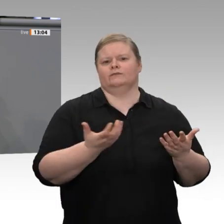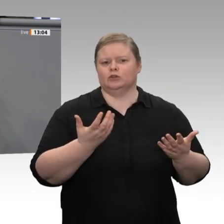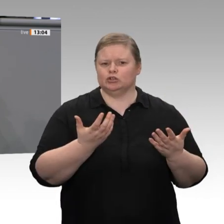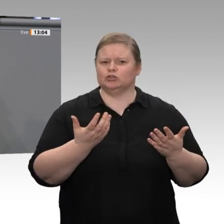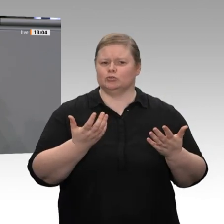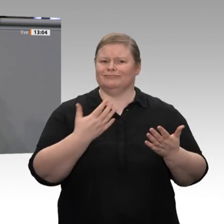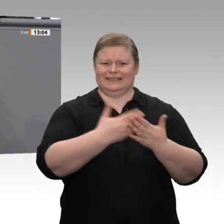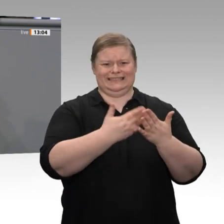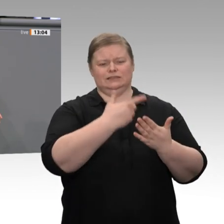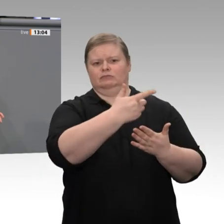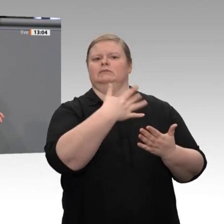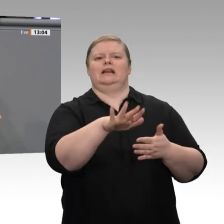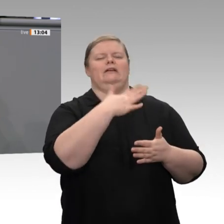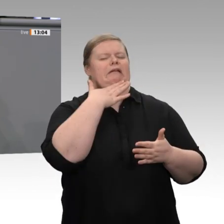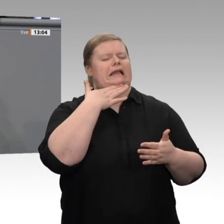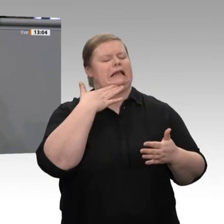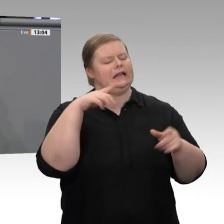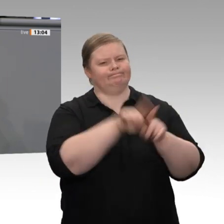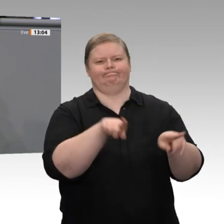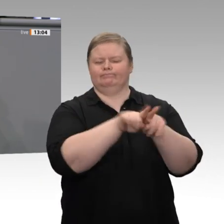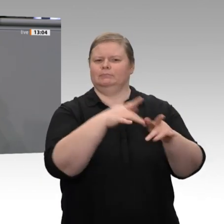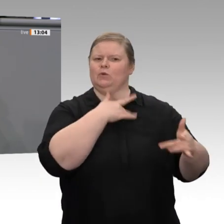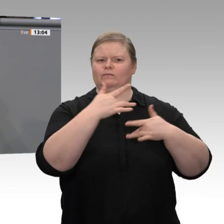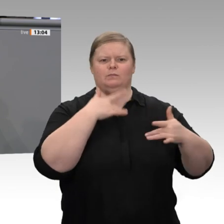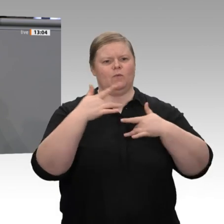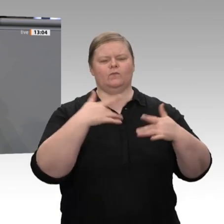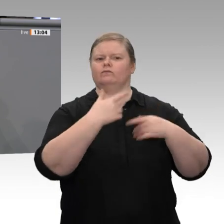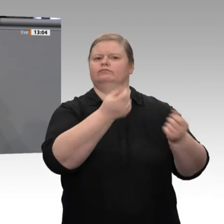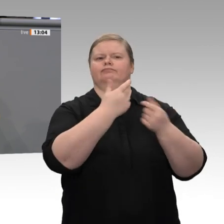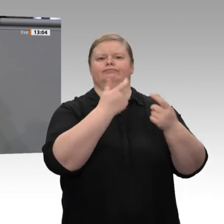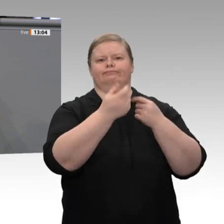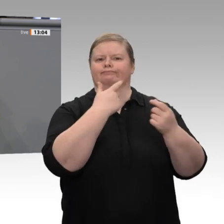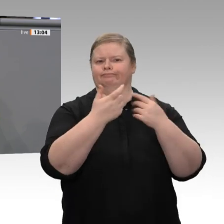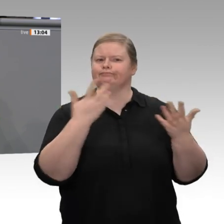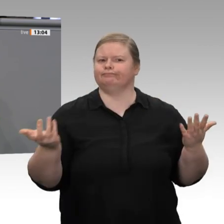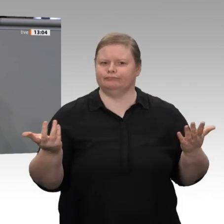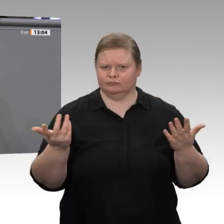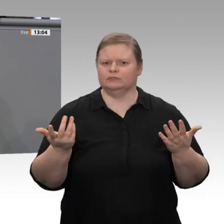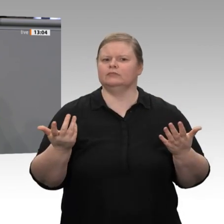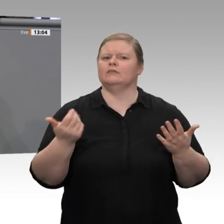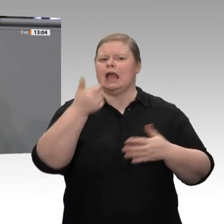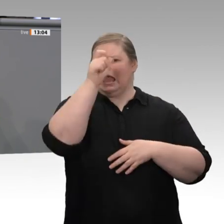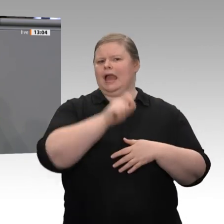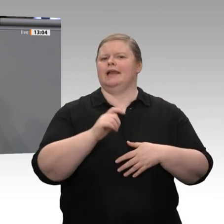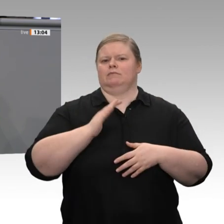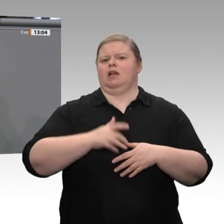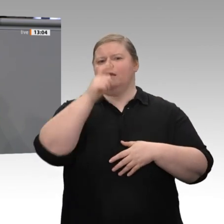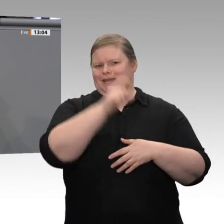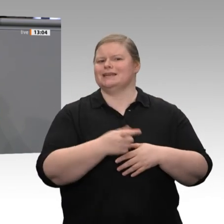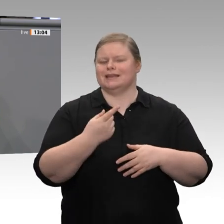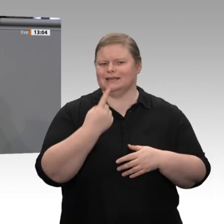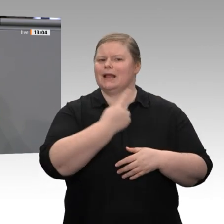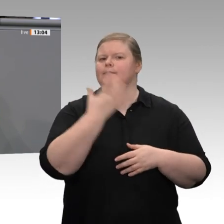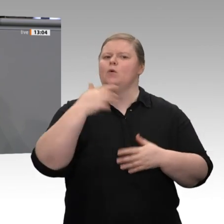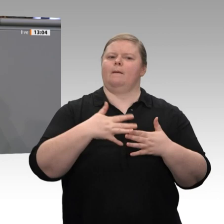Catherine Scotch. Sie lebt heute in den USA. Vor einigen Jahren beantragte sie die deutsche Staatsbürgerschaft und